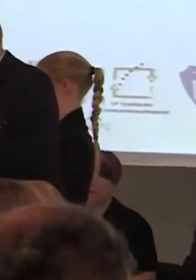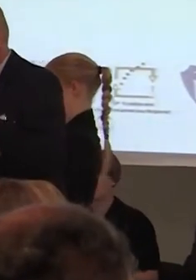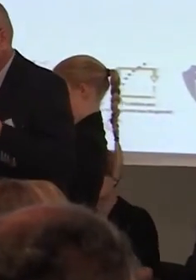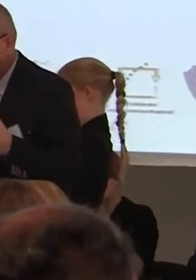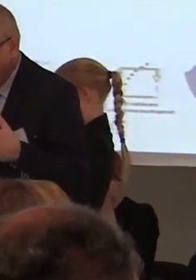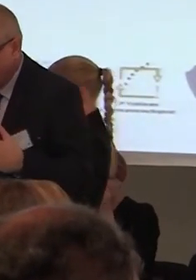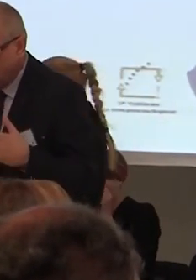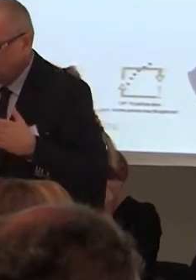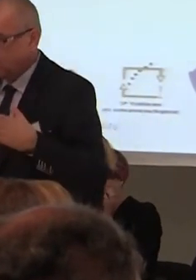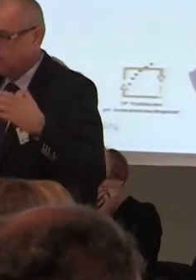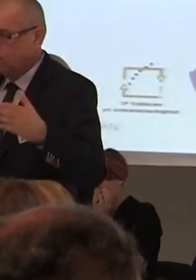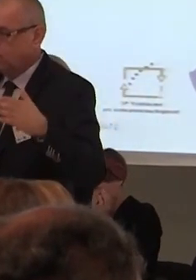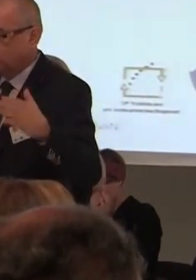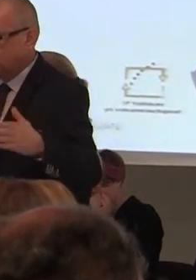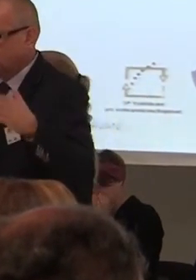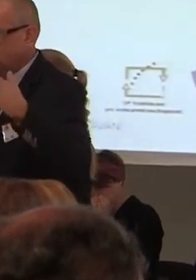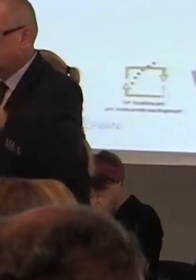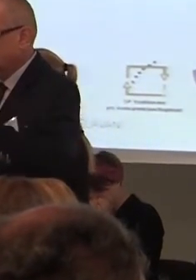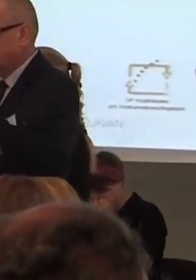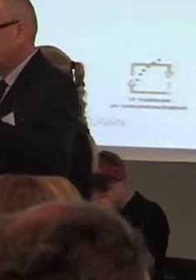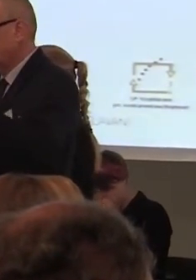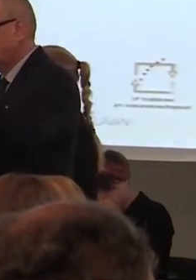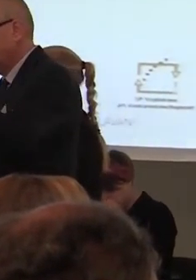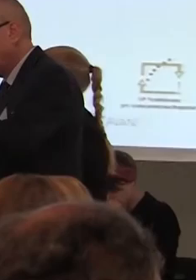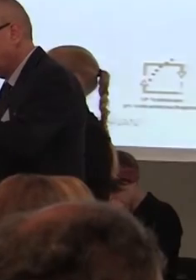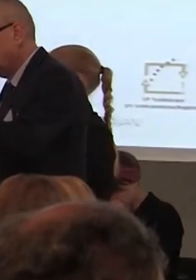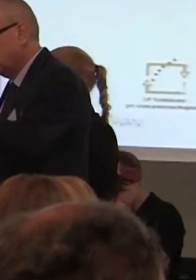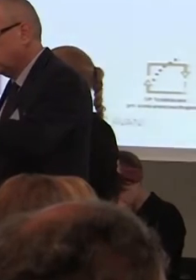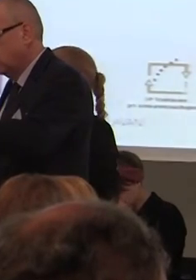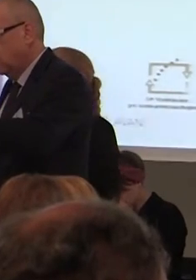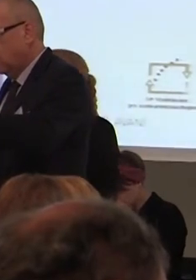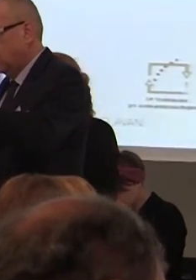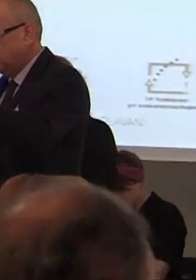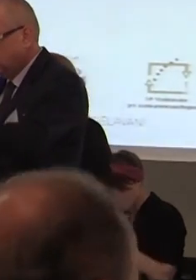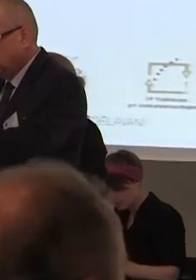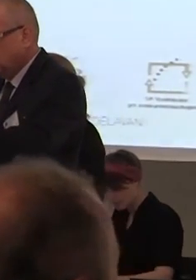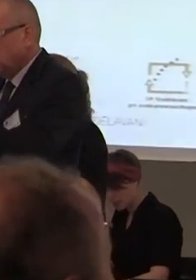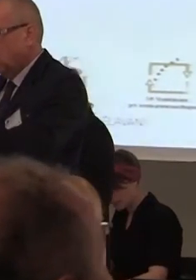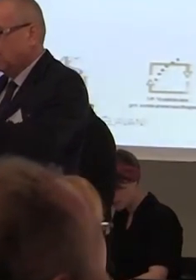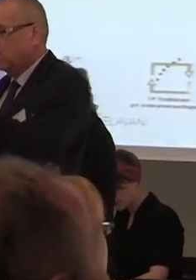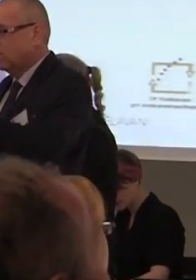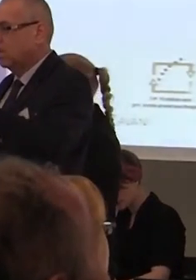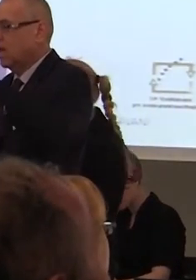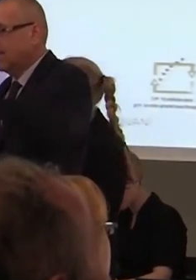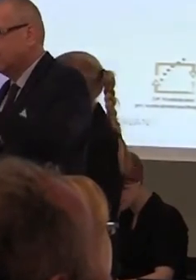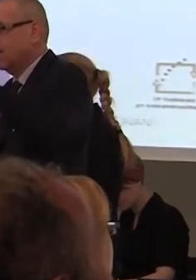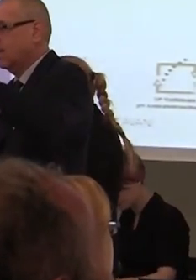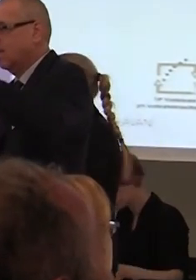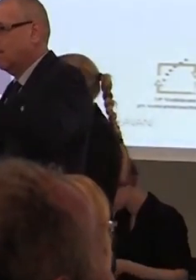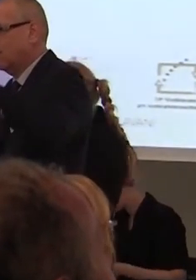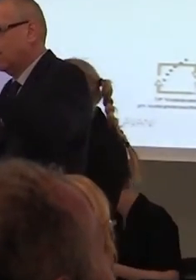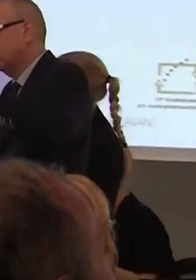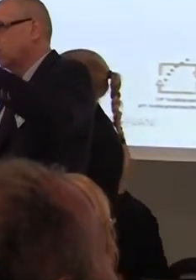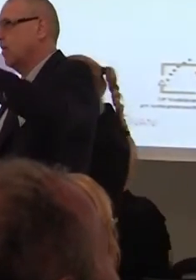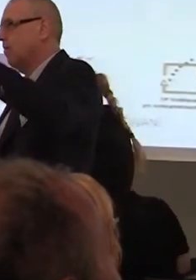ano, když s tím dítětem budu 3-6 měsíců dělat, připravím se na to a nevadí mi to. A někdo jiný říká, nechci ani